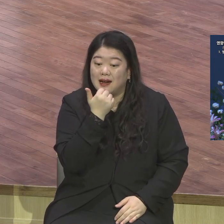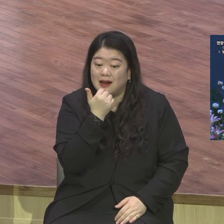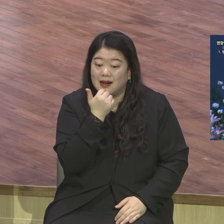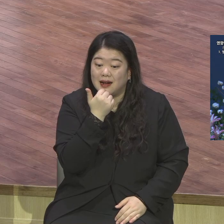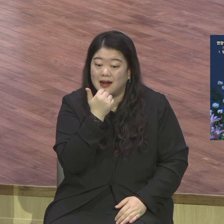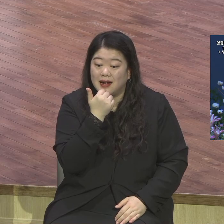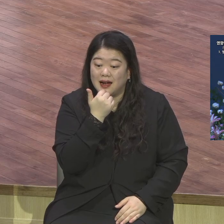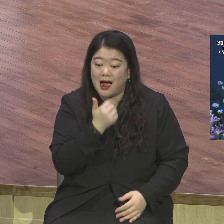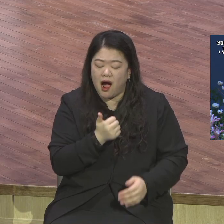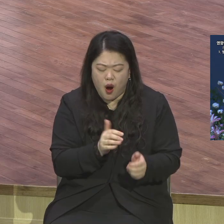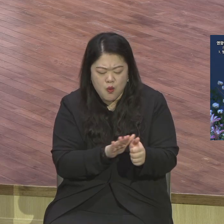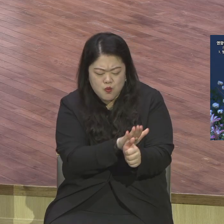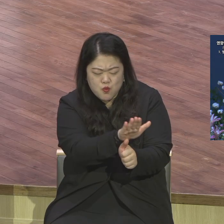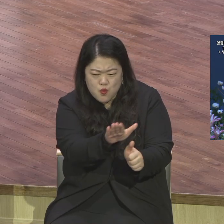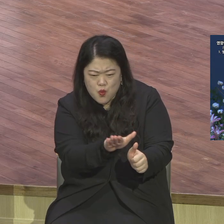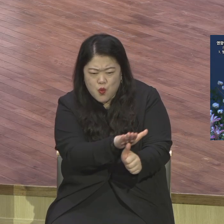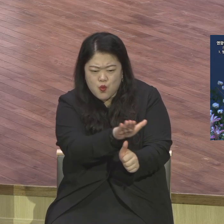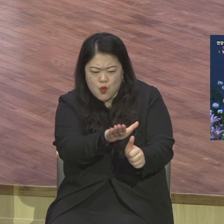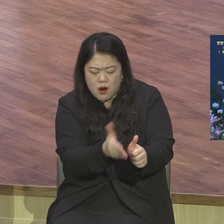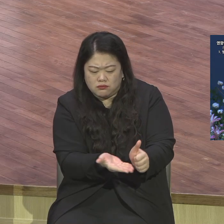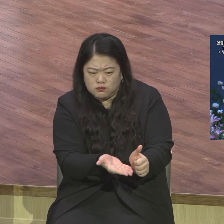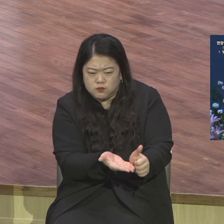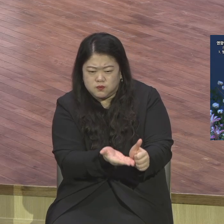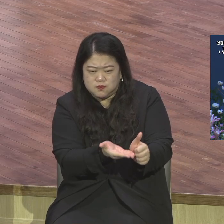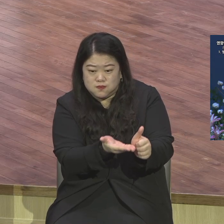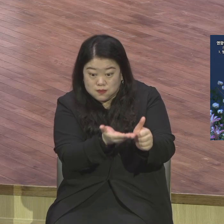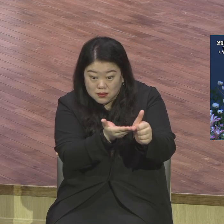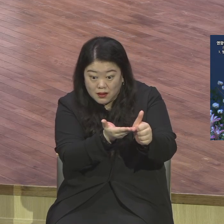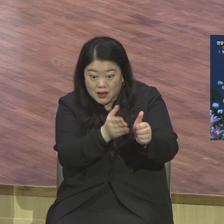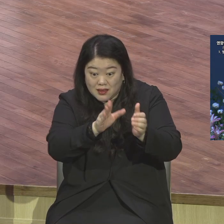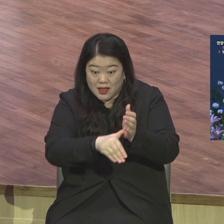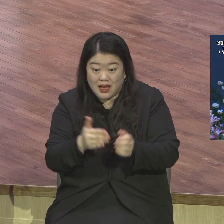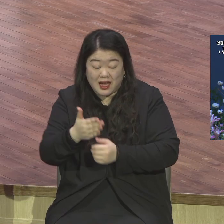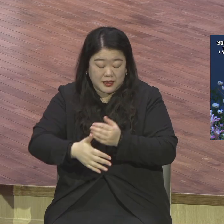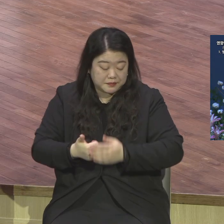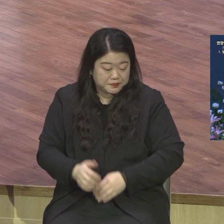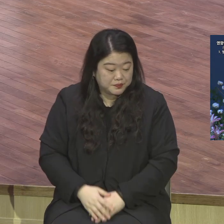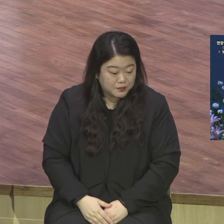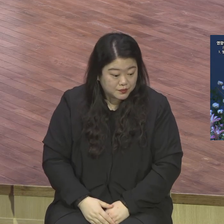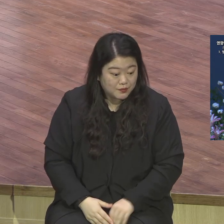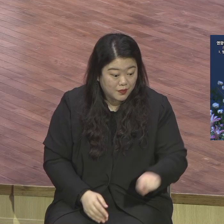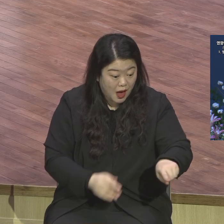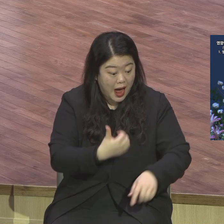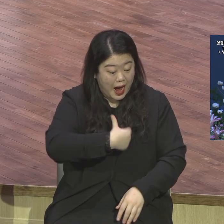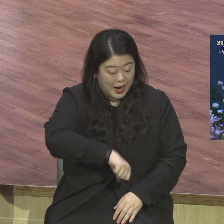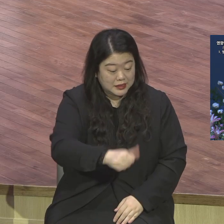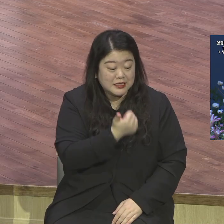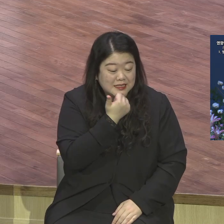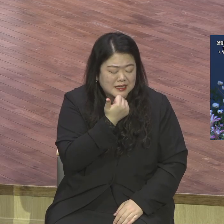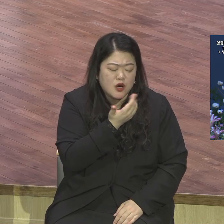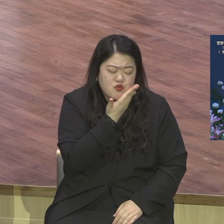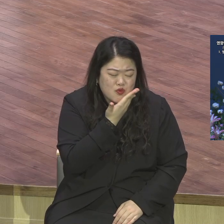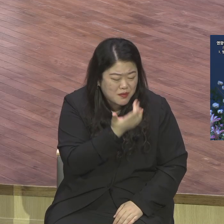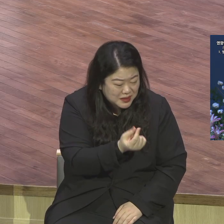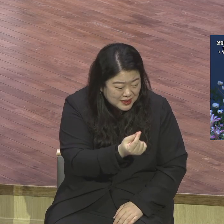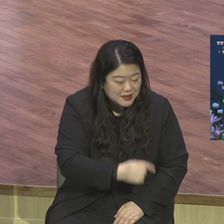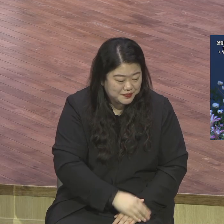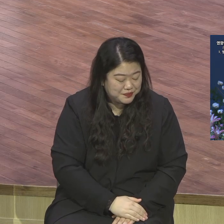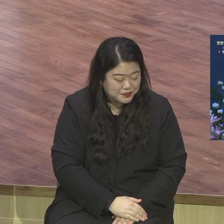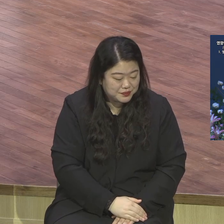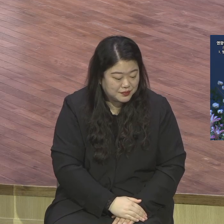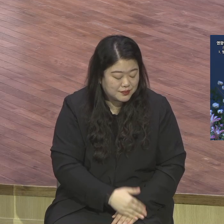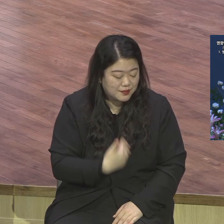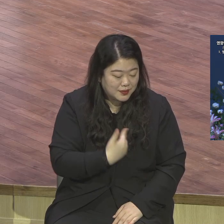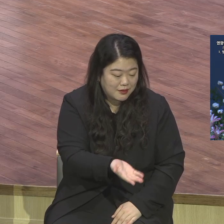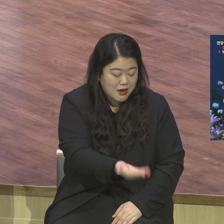드린 것처럼 아브라함이 하나님의 말씀에 온전히 순종하는 행동을 합니다. 야고보는